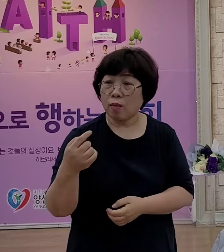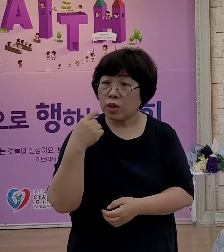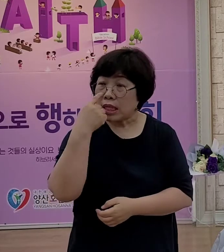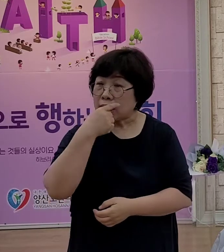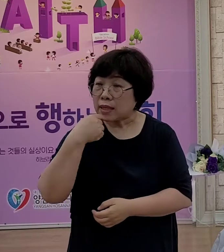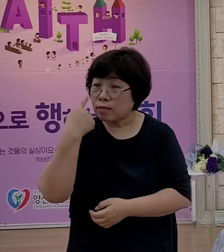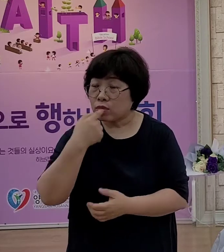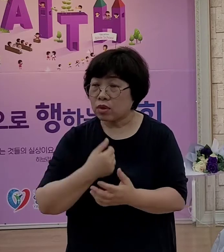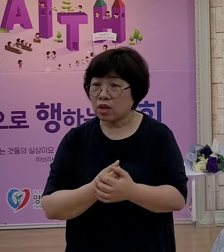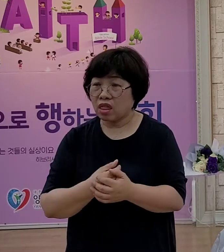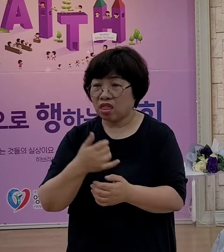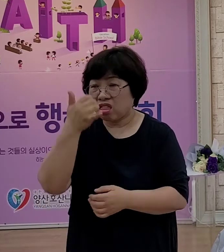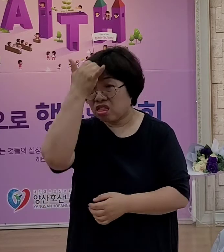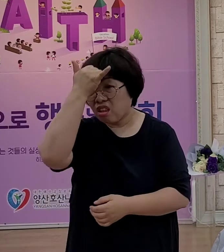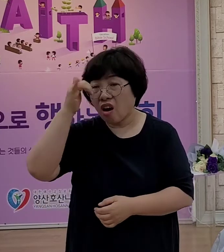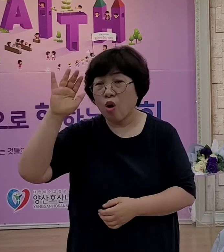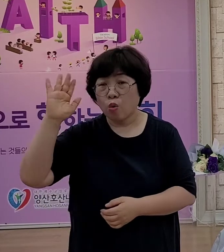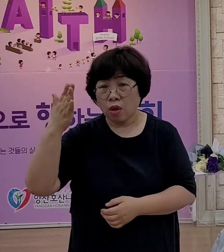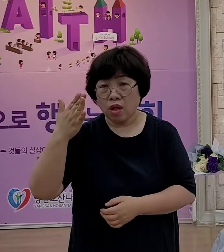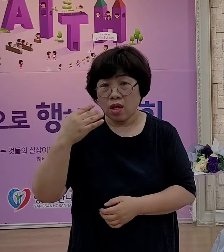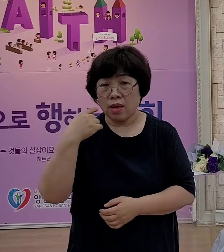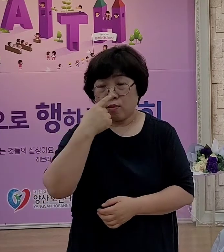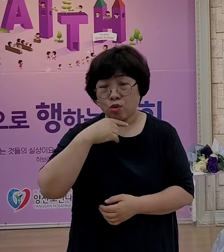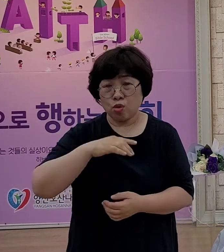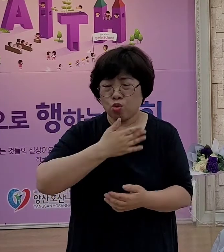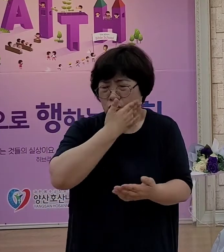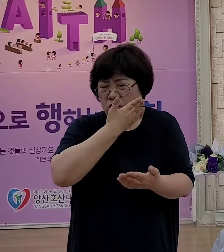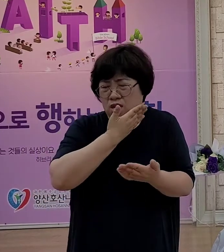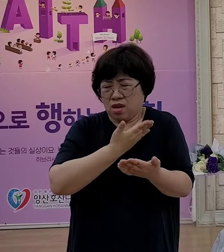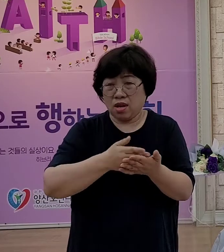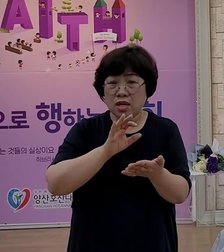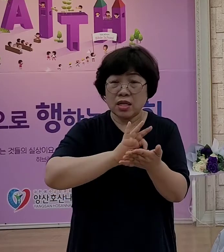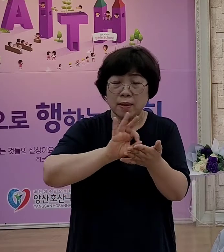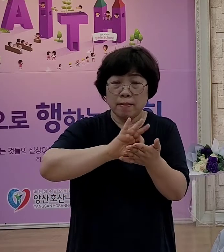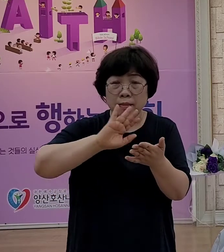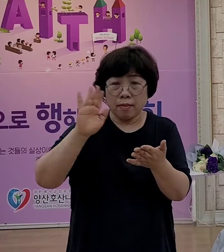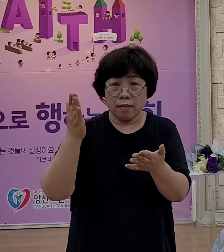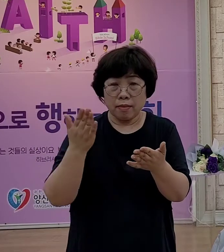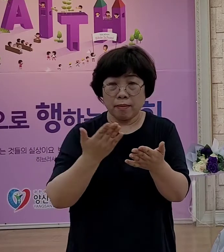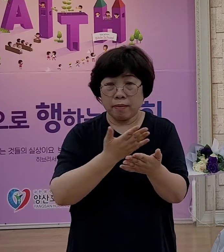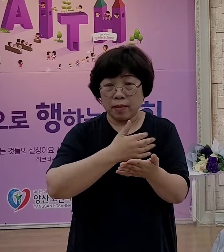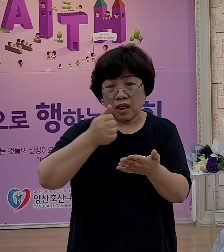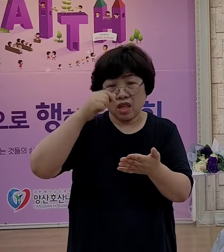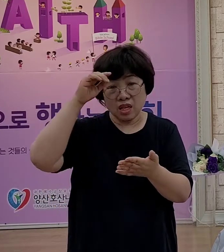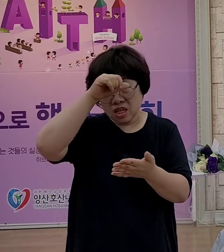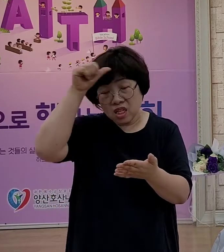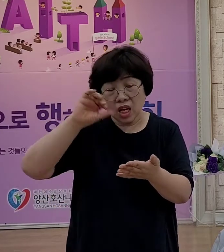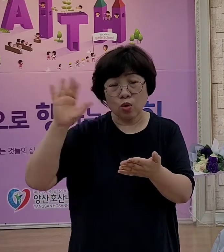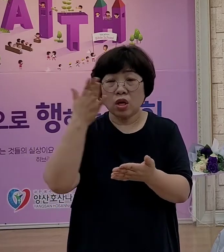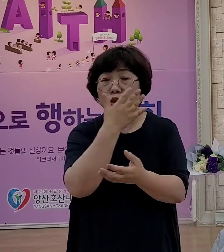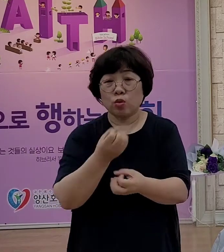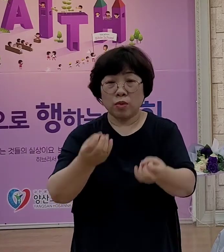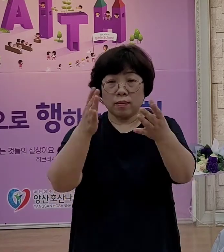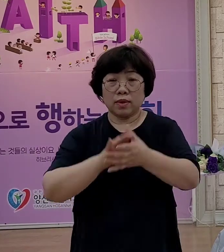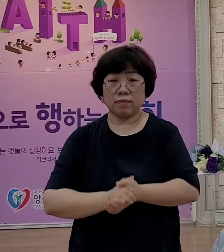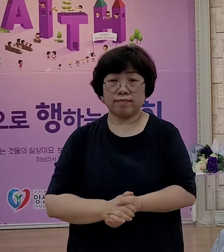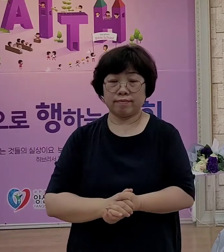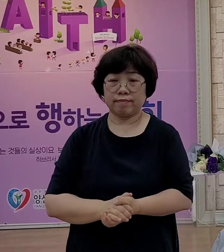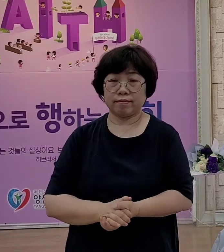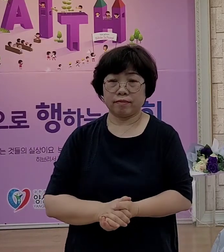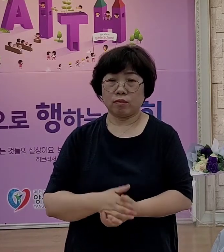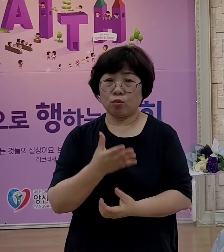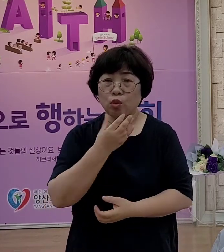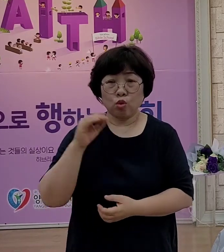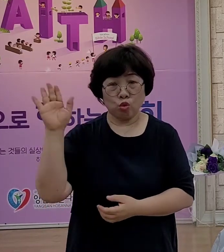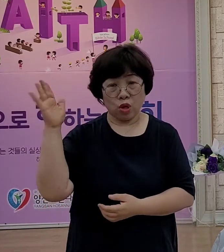입술이 덕이 되는 입술로 귀하게 쓰임받는 인생이 되기를 주의 이름으로 축복합니다. 이게